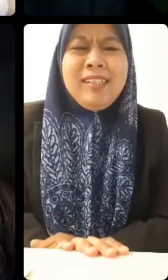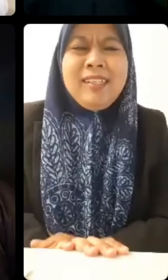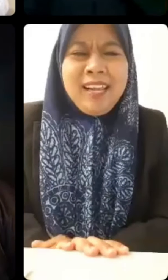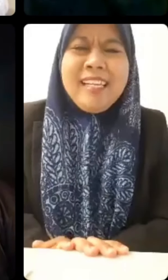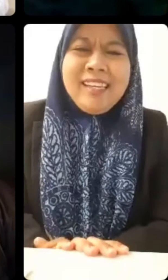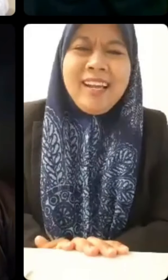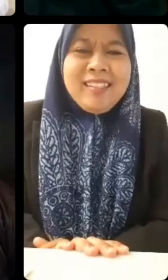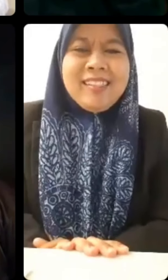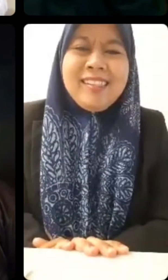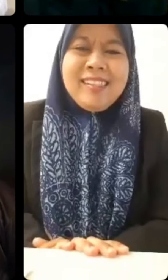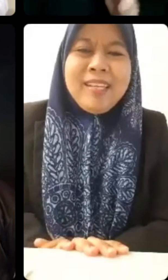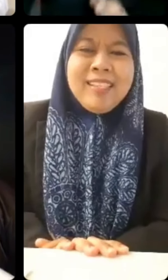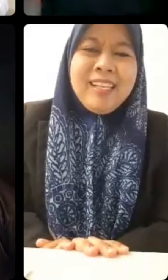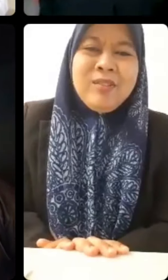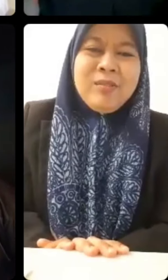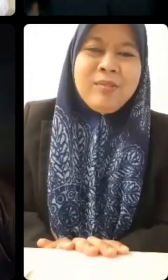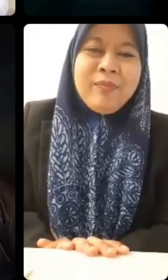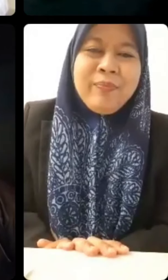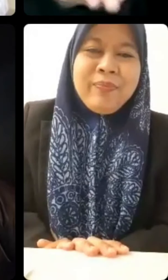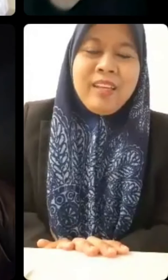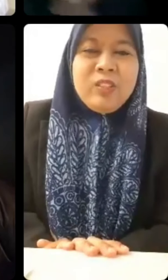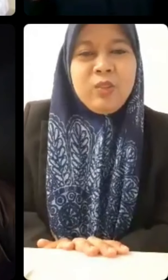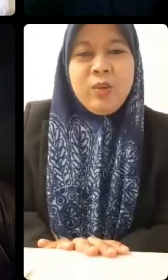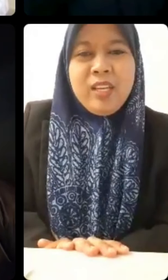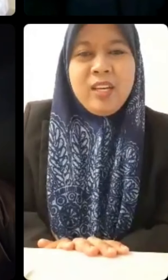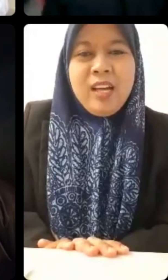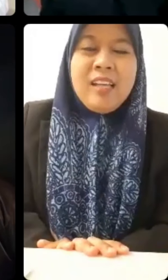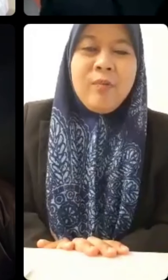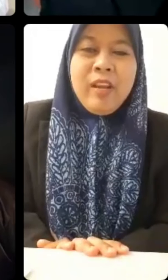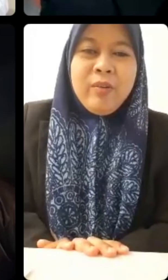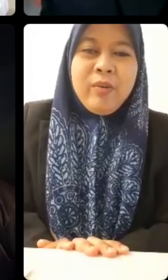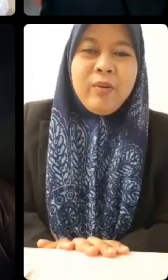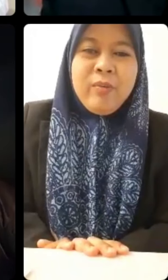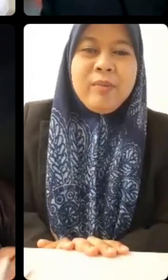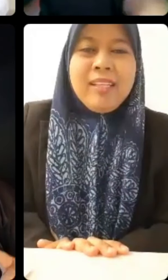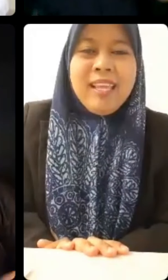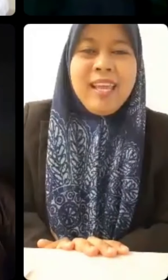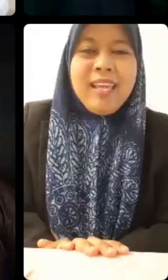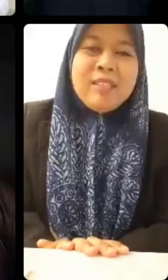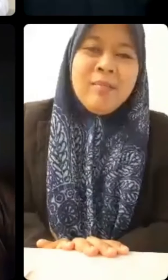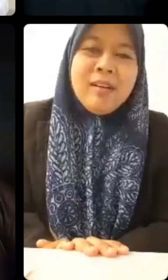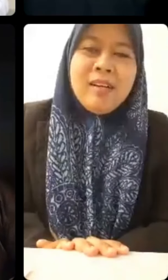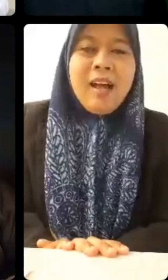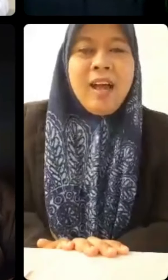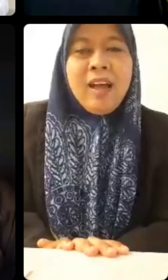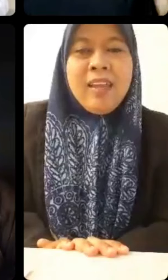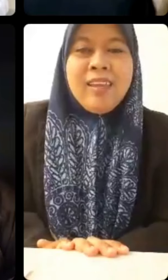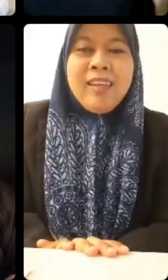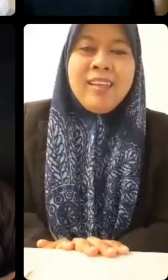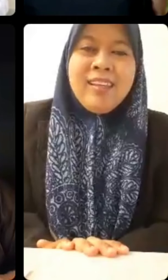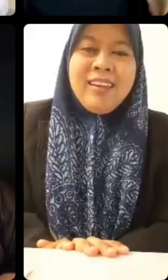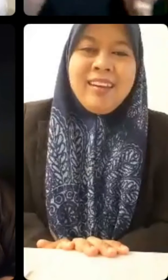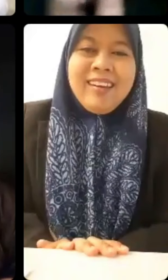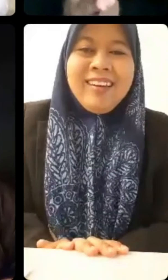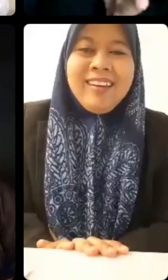Bahasa isyarat ni senang je, yang basic tu. Contohnya, Assalamualaikum, terima kasih, sama-sama, hai.